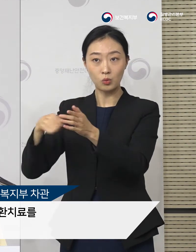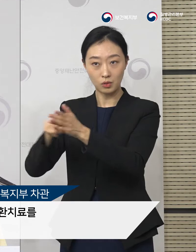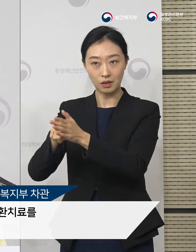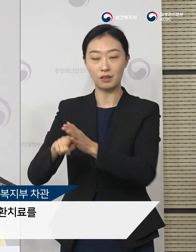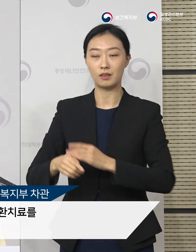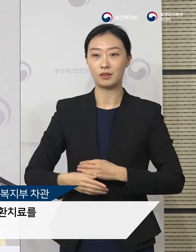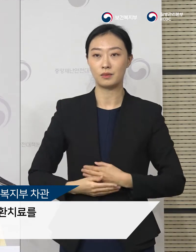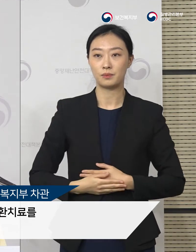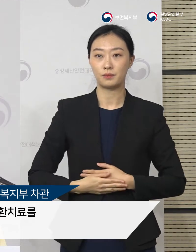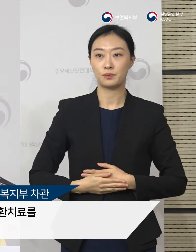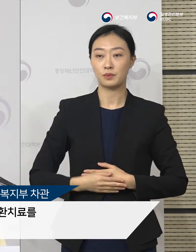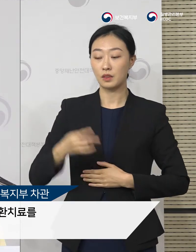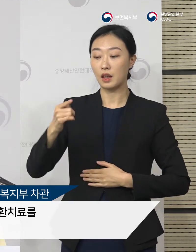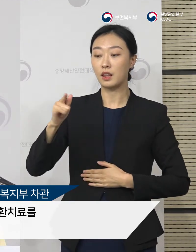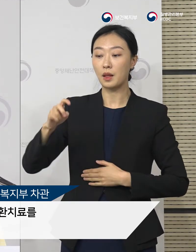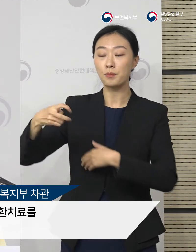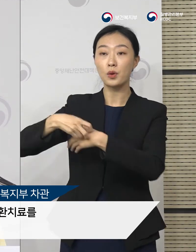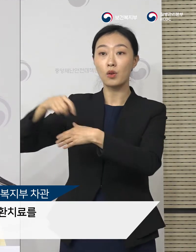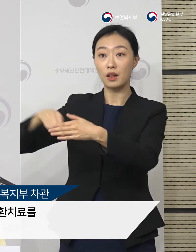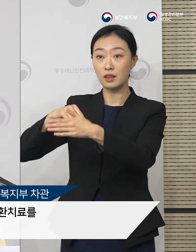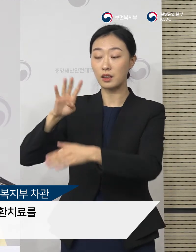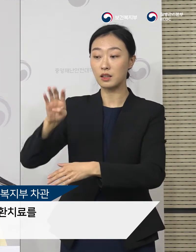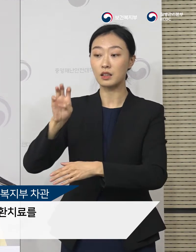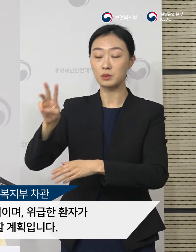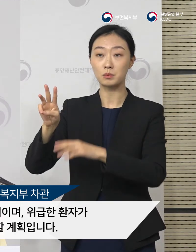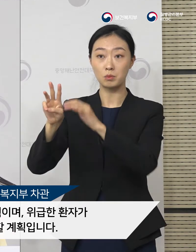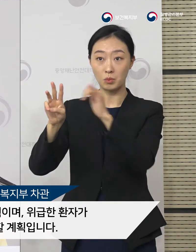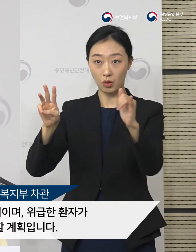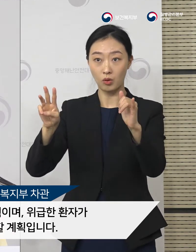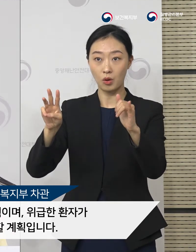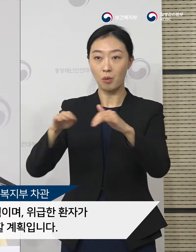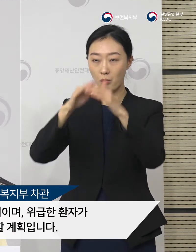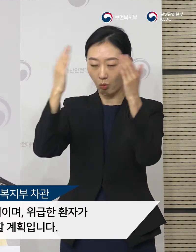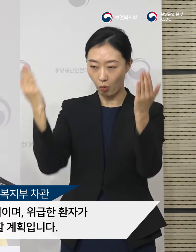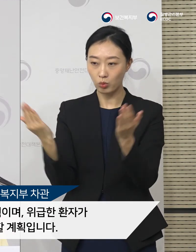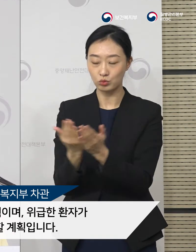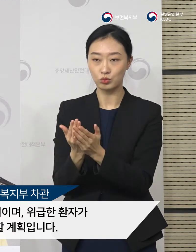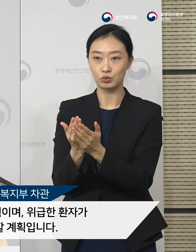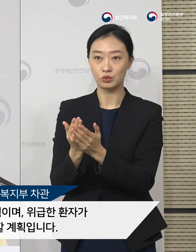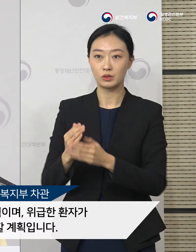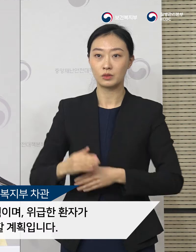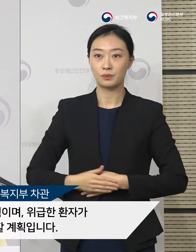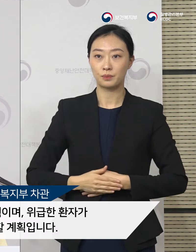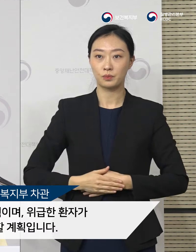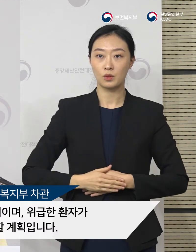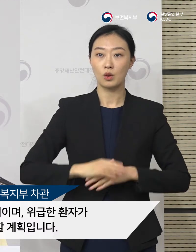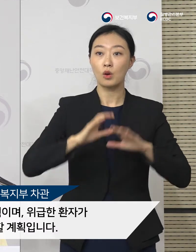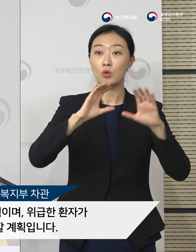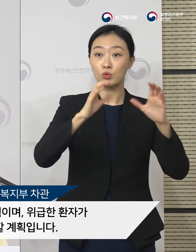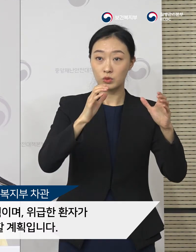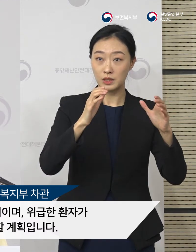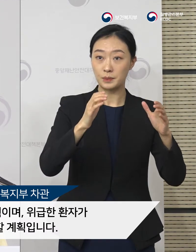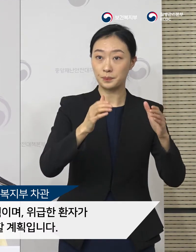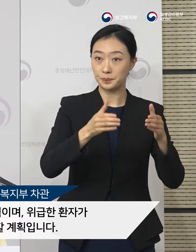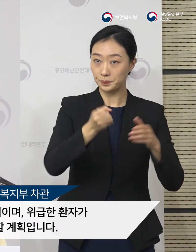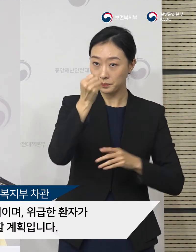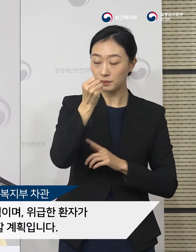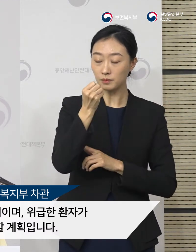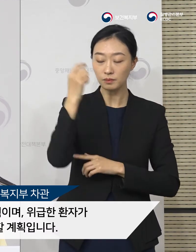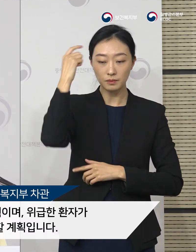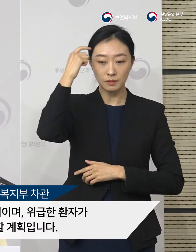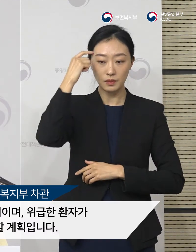위하여 대남병원 내의 확진 환자 43명을 모두 순차적으로 국립정신건강센터로